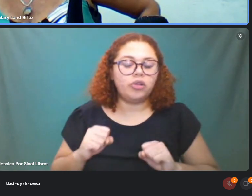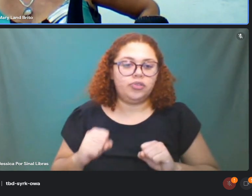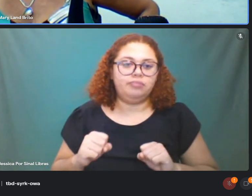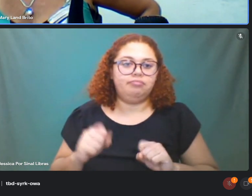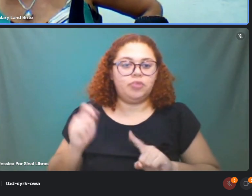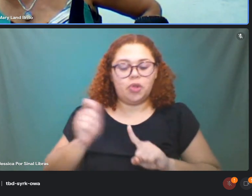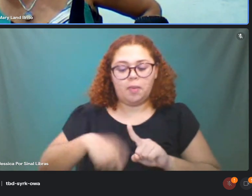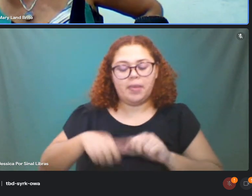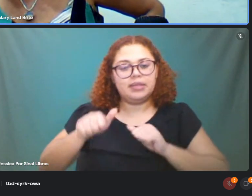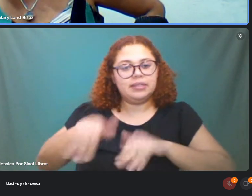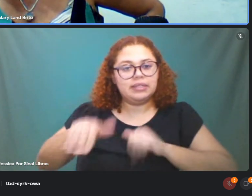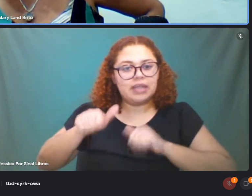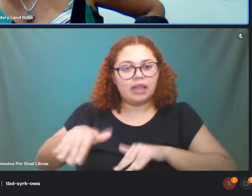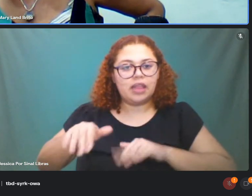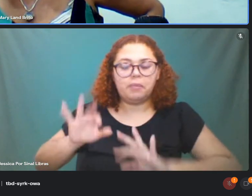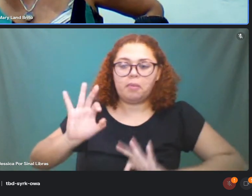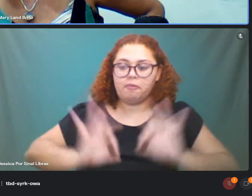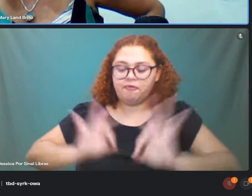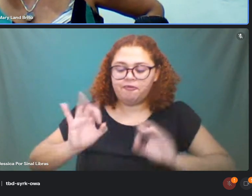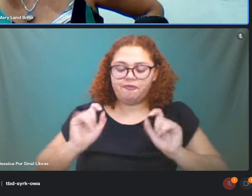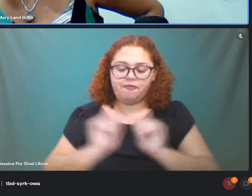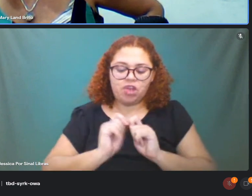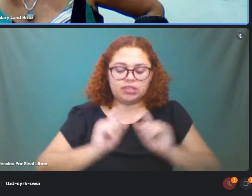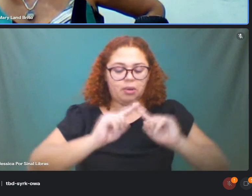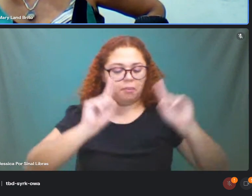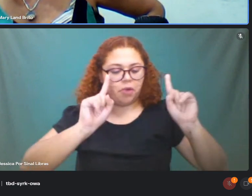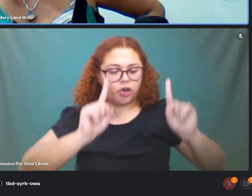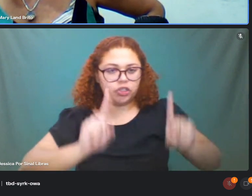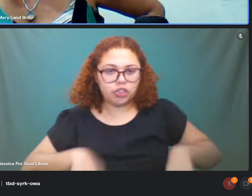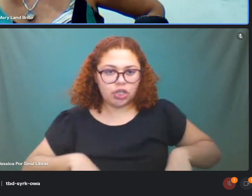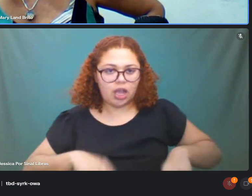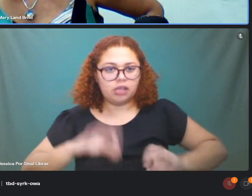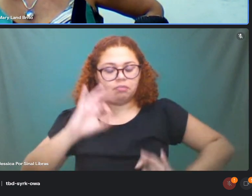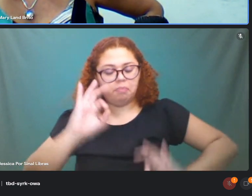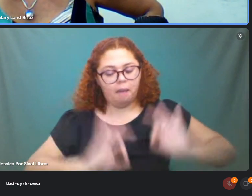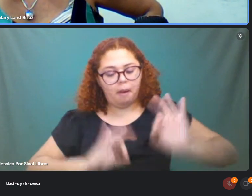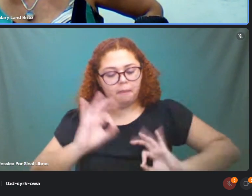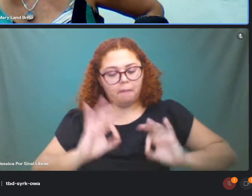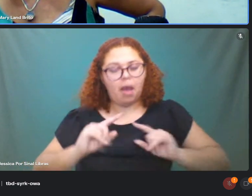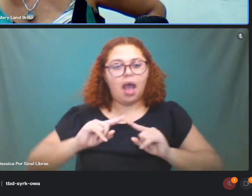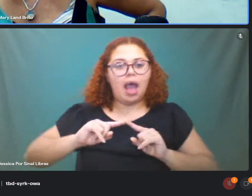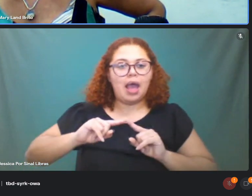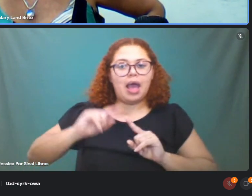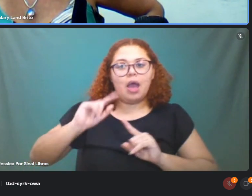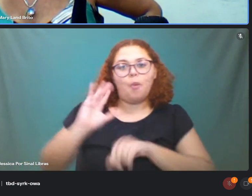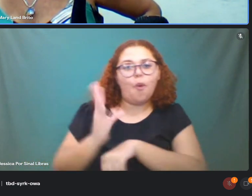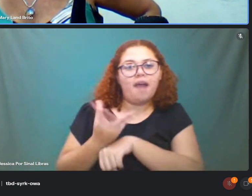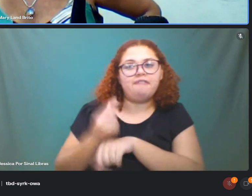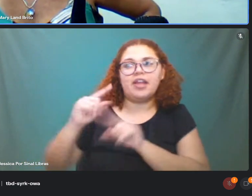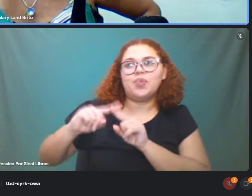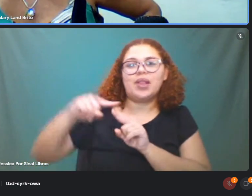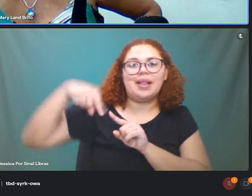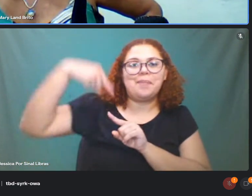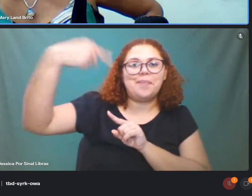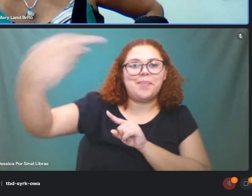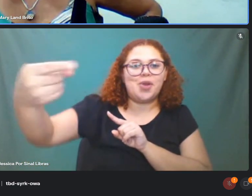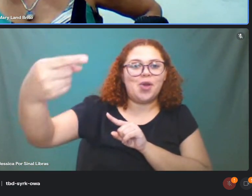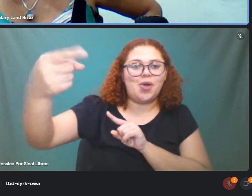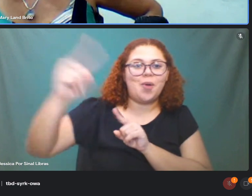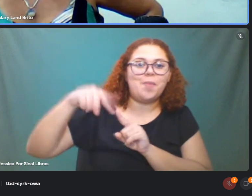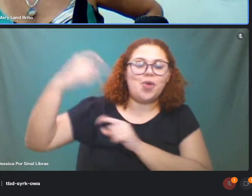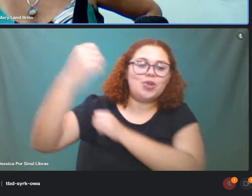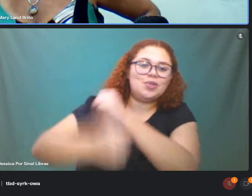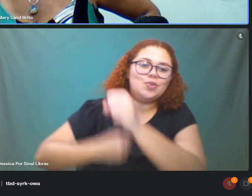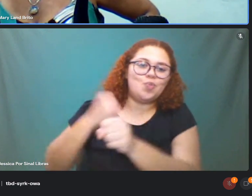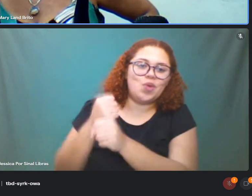do ano que vem. Você coloca isso no projeto. Porque para eventos, para videoclipes, para produção